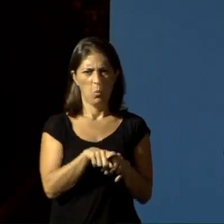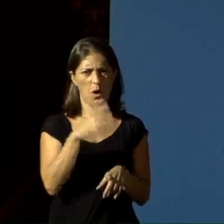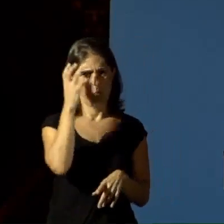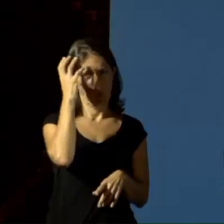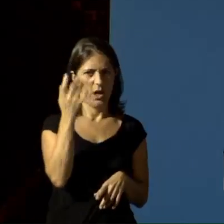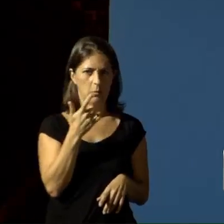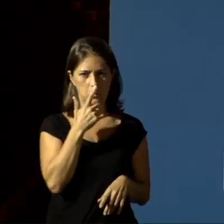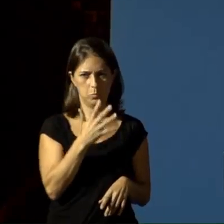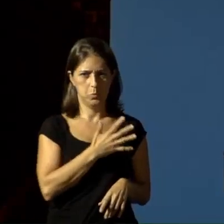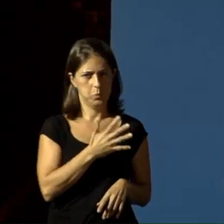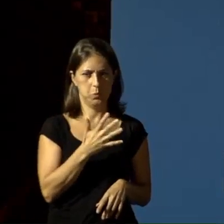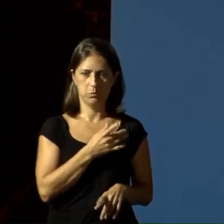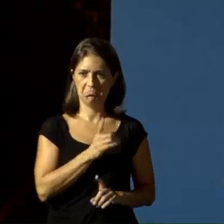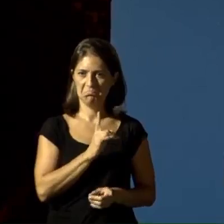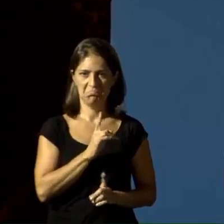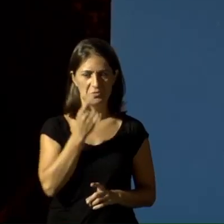Pero